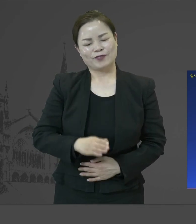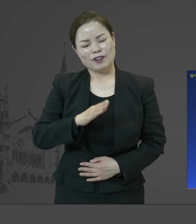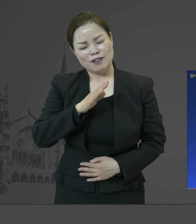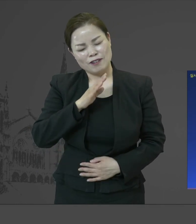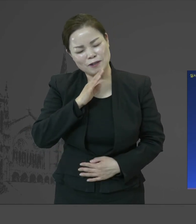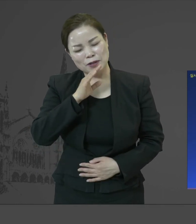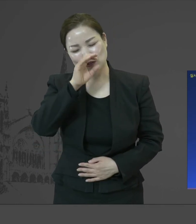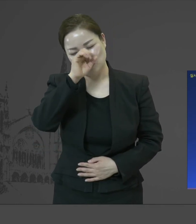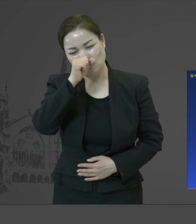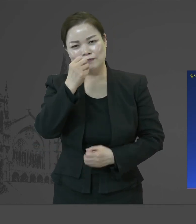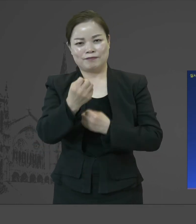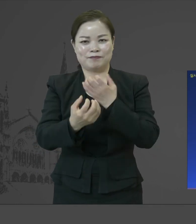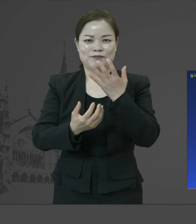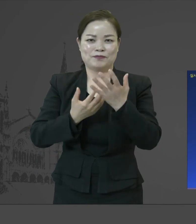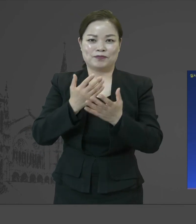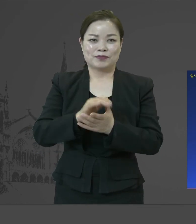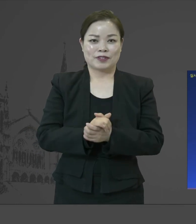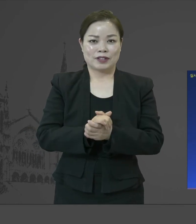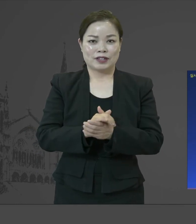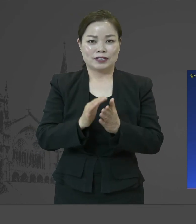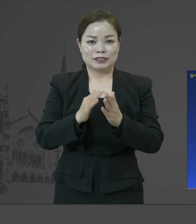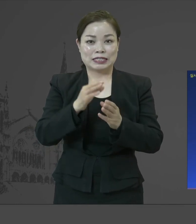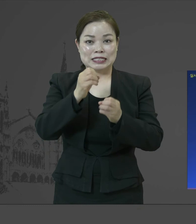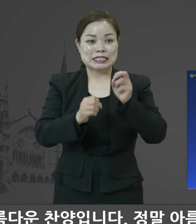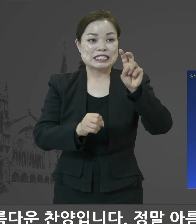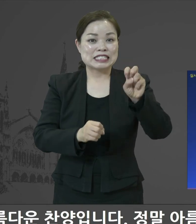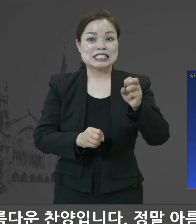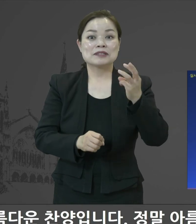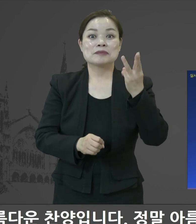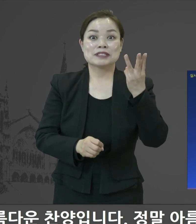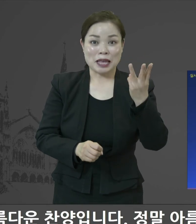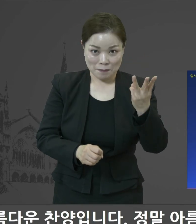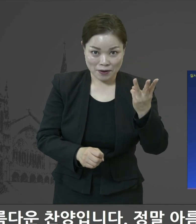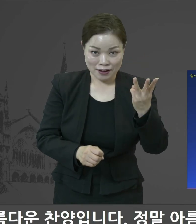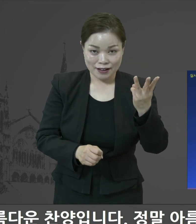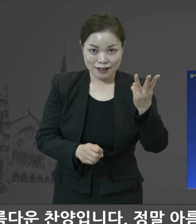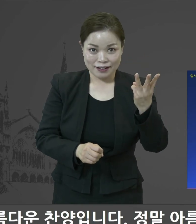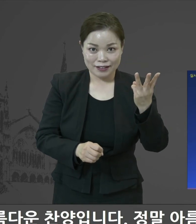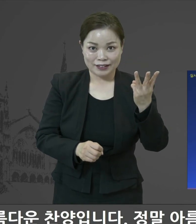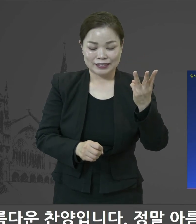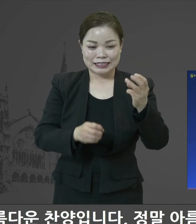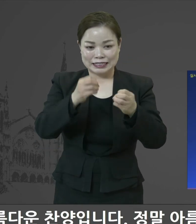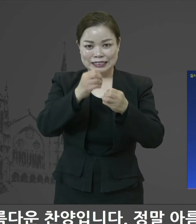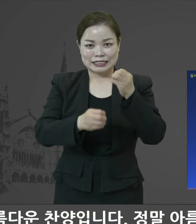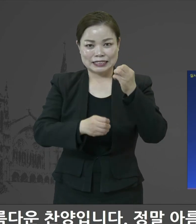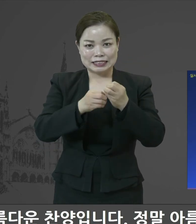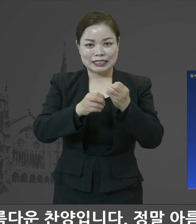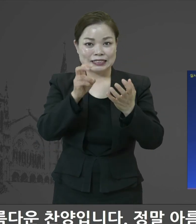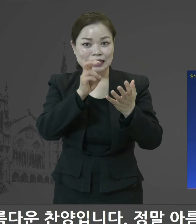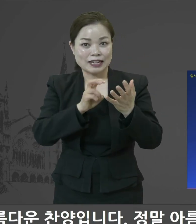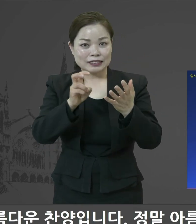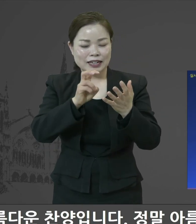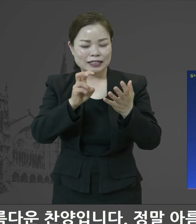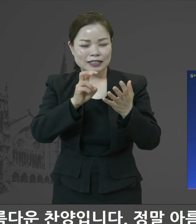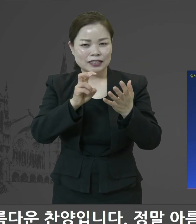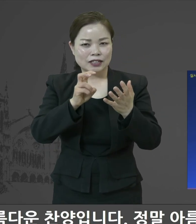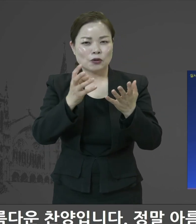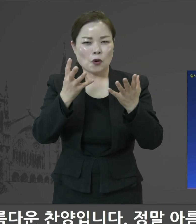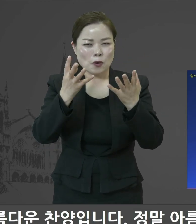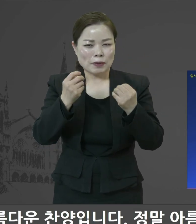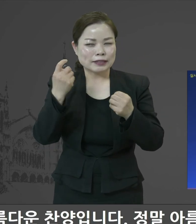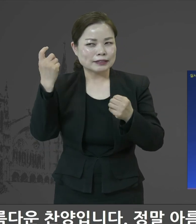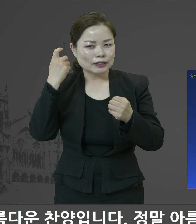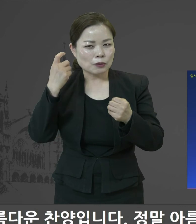아름다운 고백입니다. 오늘 돌아가셔서 시편 23편의 시로 멜로디가 있는 찬양을 찾아서 꼭 많이